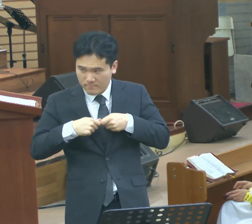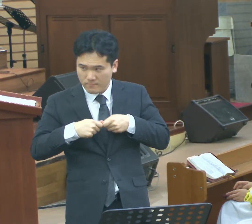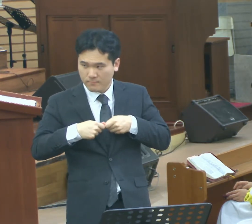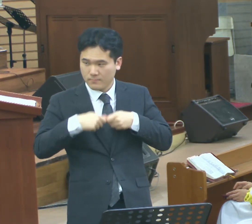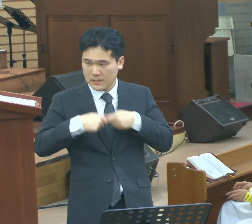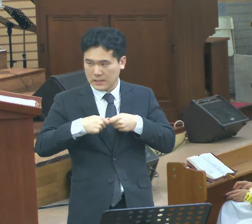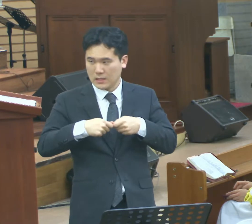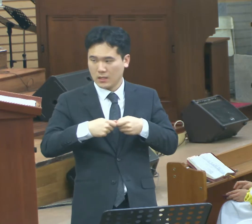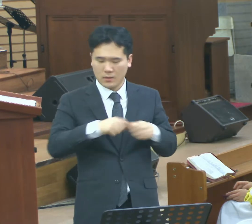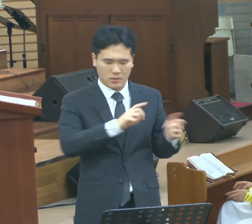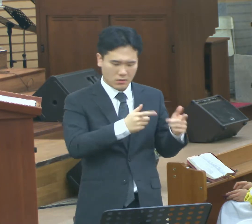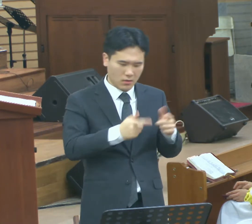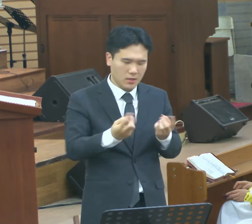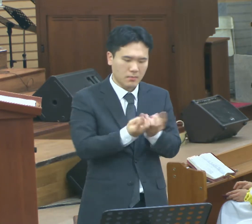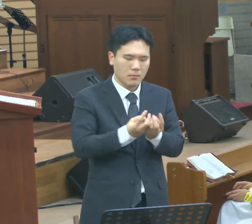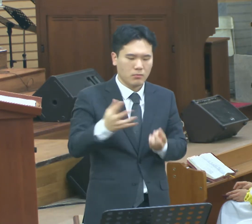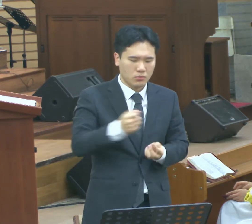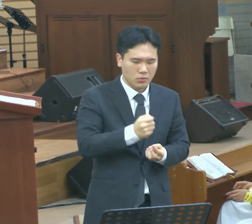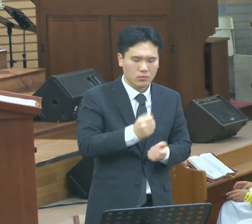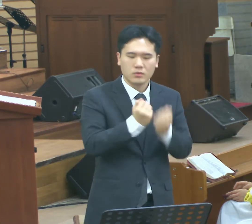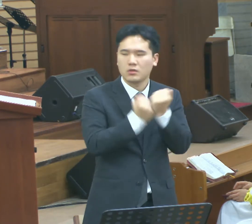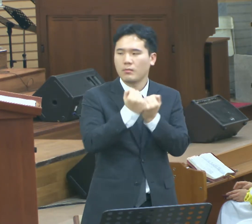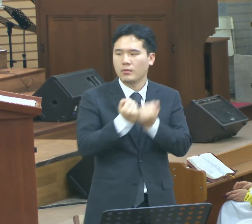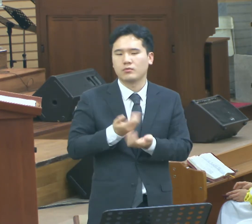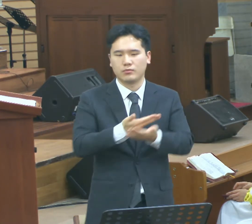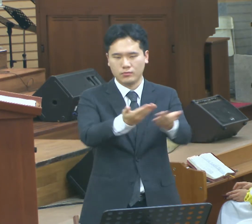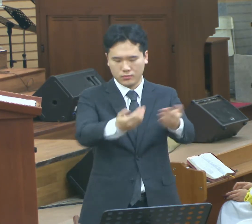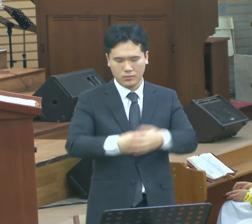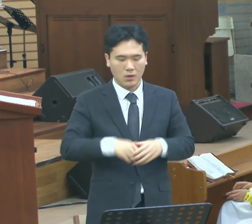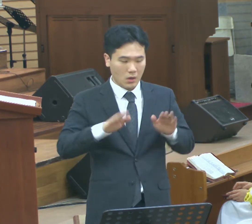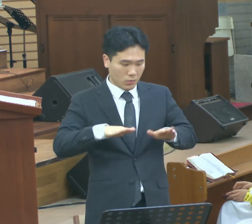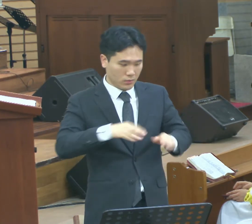다양하게 많이 보여주셨어요. 오늘 시인은 그런